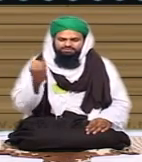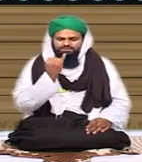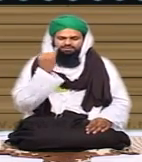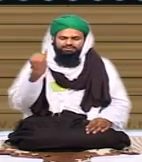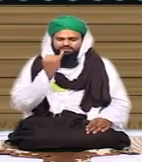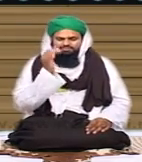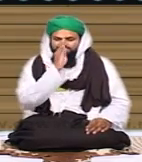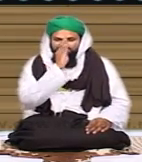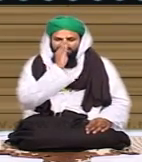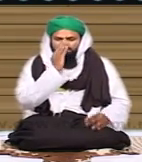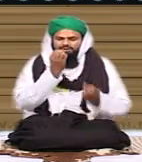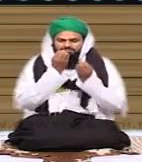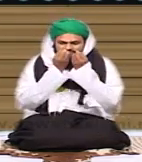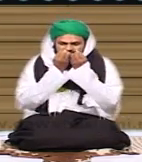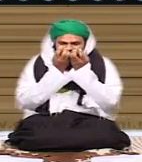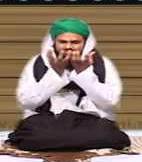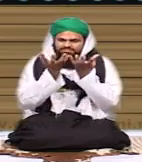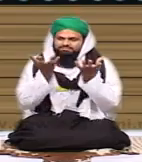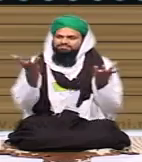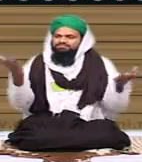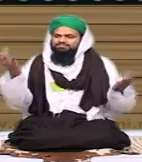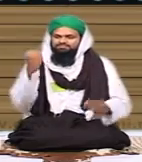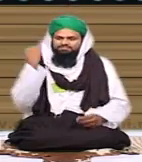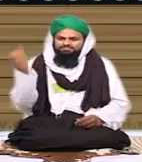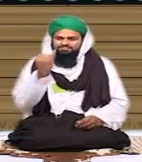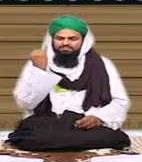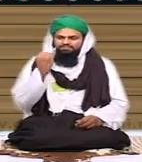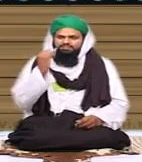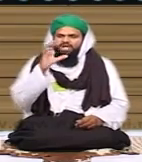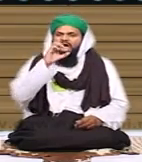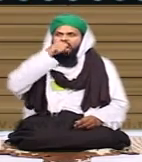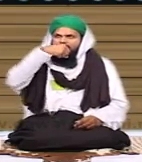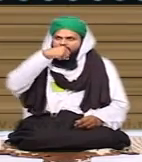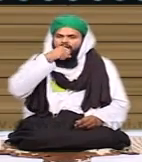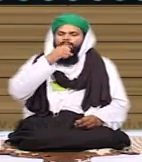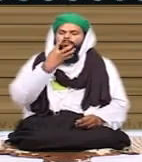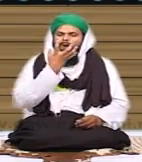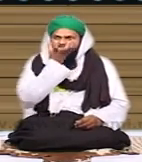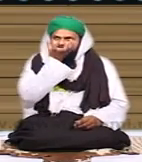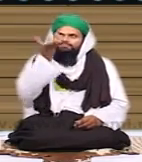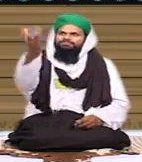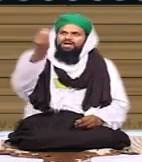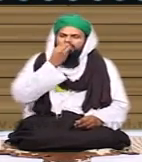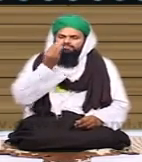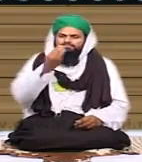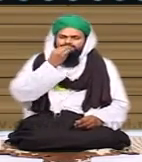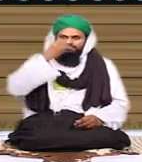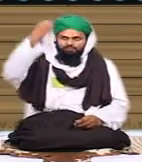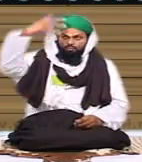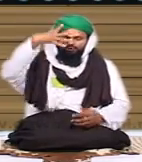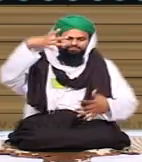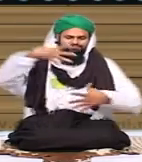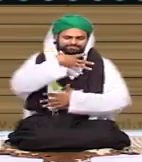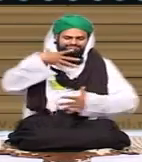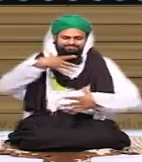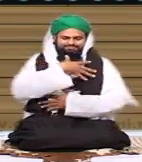और सरसब्ज़ व शादाब बाग में वो टहल रहा है, फल और मेवे तोड़ तोड़ कर खा रहा है, फव्वारों में नहा